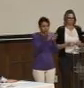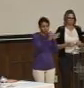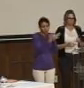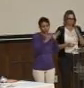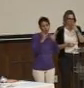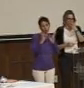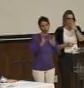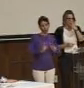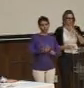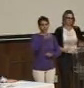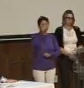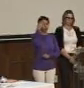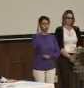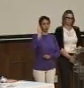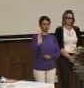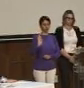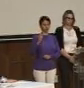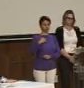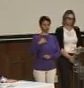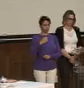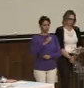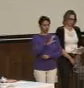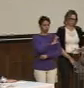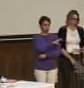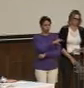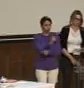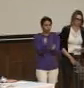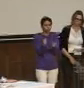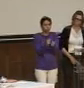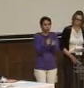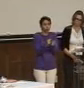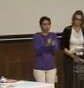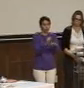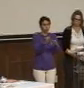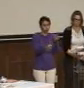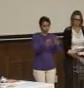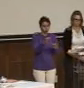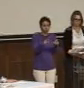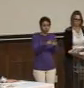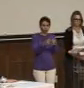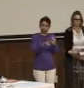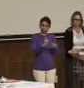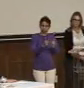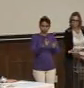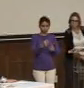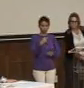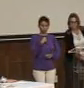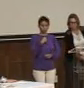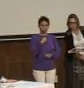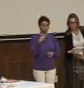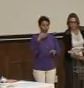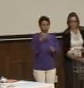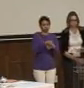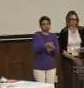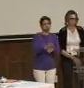que sejam condenados pela justiça ou administrativamente não possam concorrer a cargos. Não é o meu